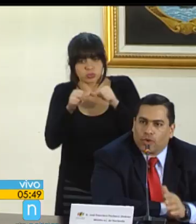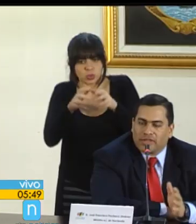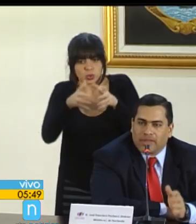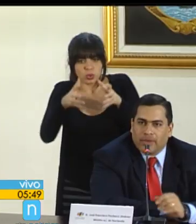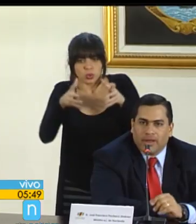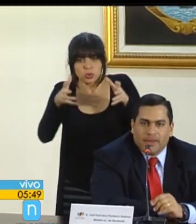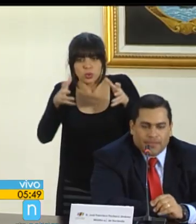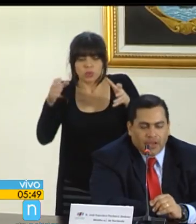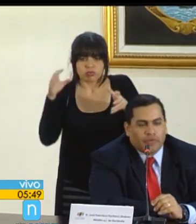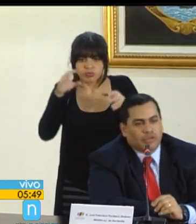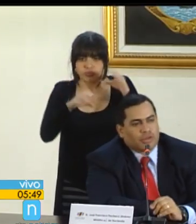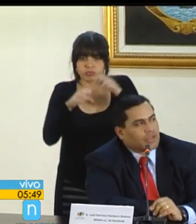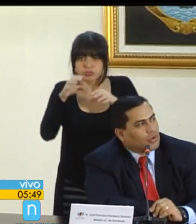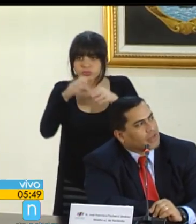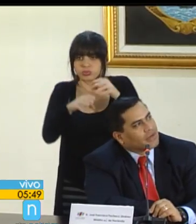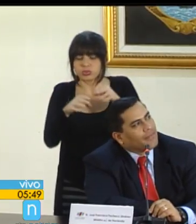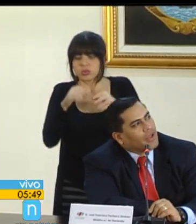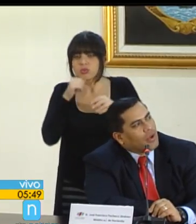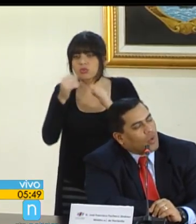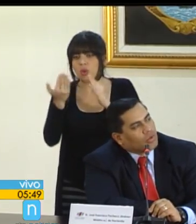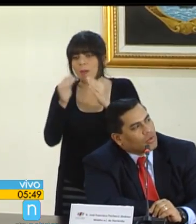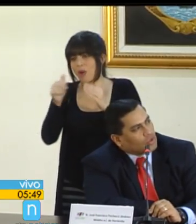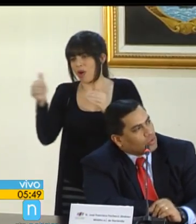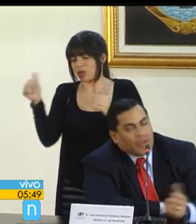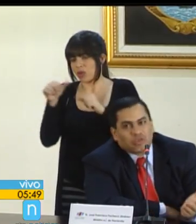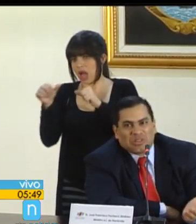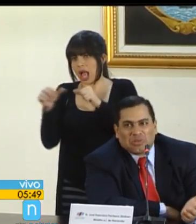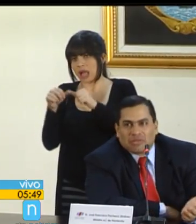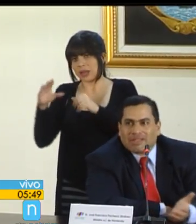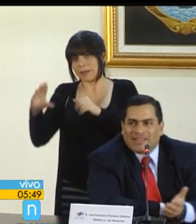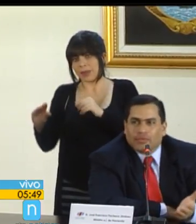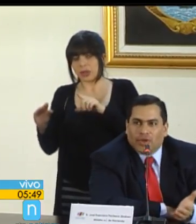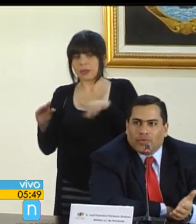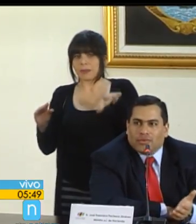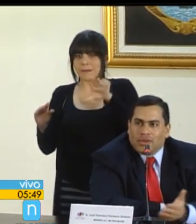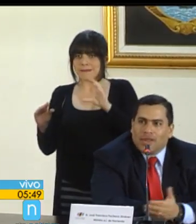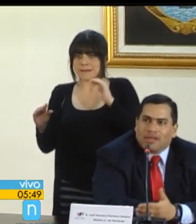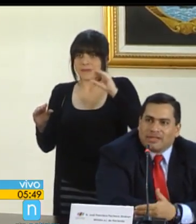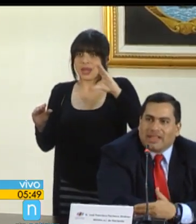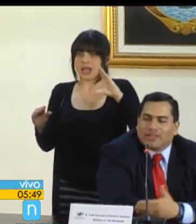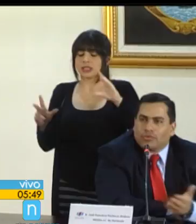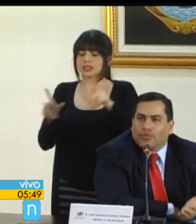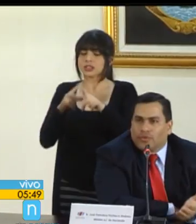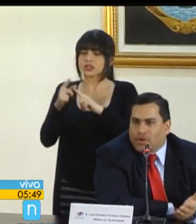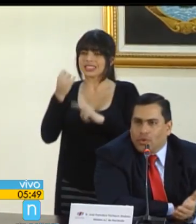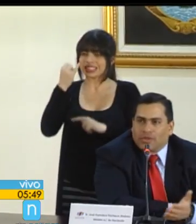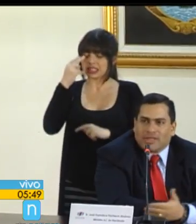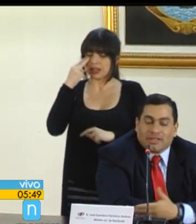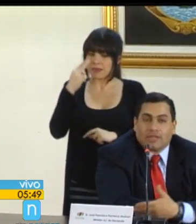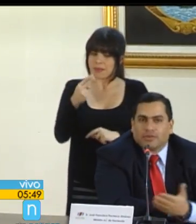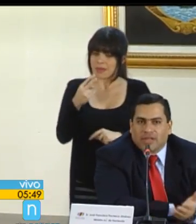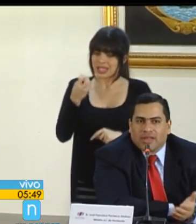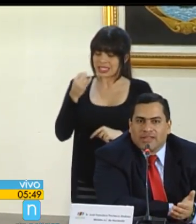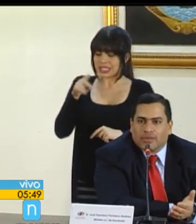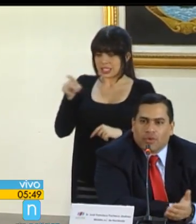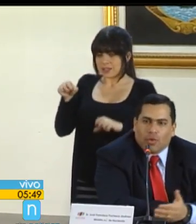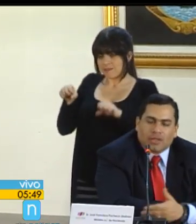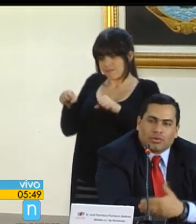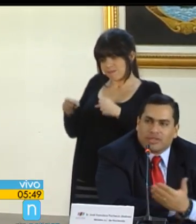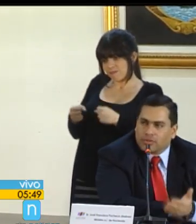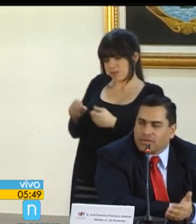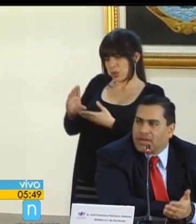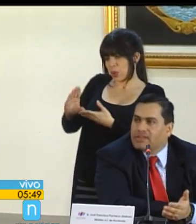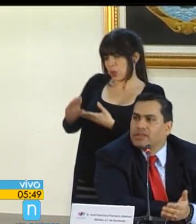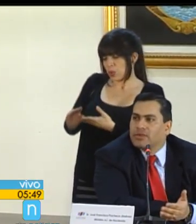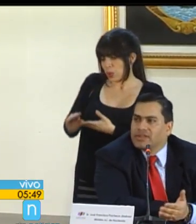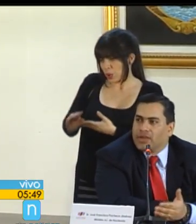crecimiento por encima del resto de sectores. Cuando nosotros vemos entonces y decimos, bueno, si esto fue un recorte, si esto está creciendo en 4,